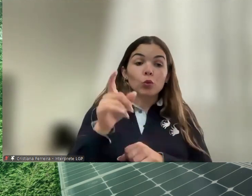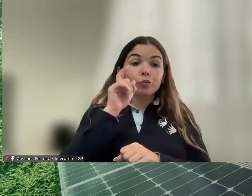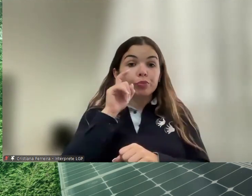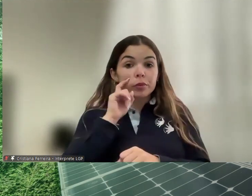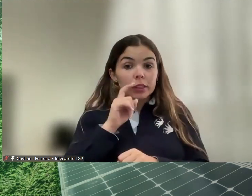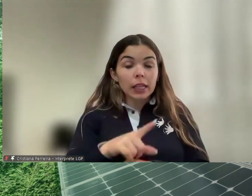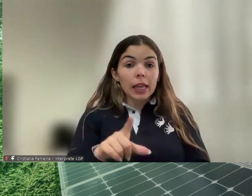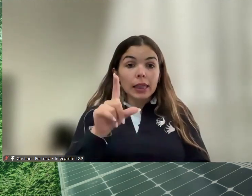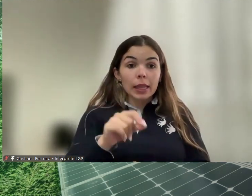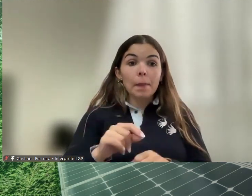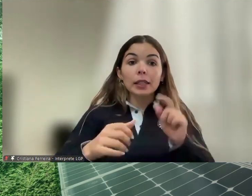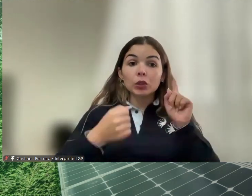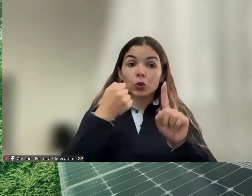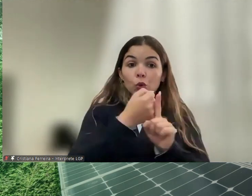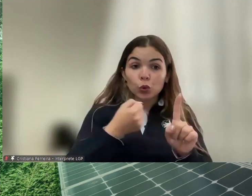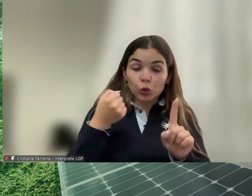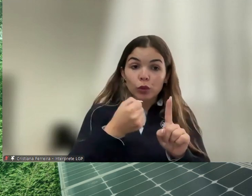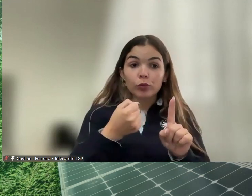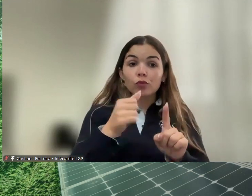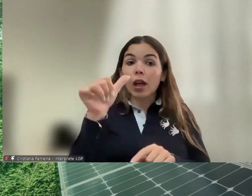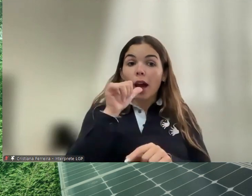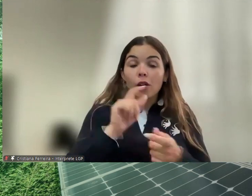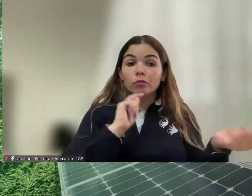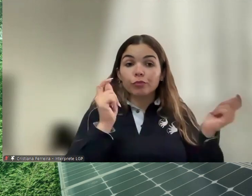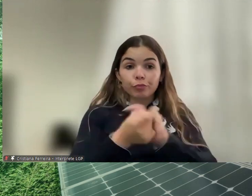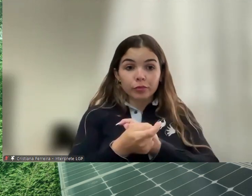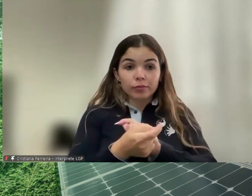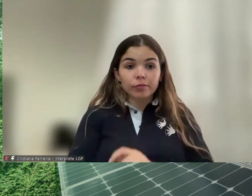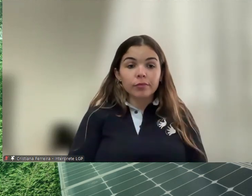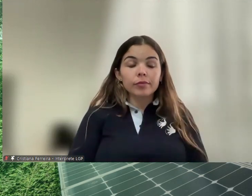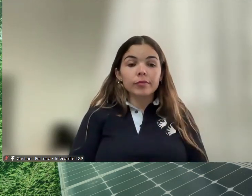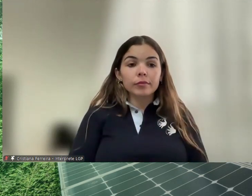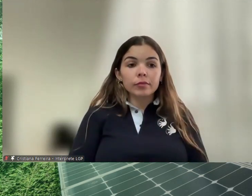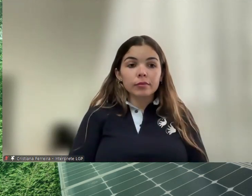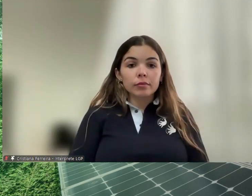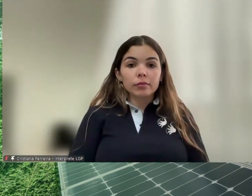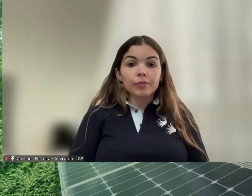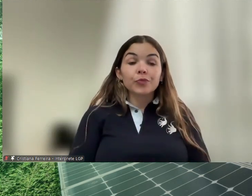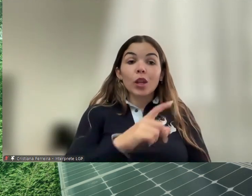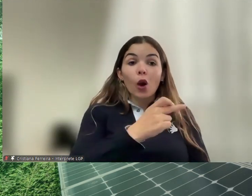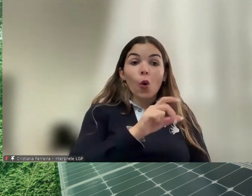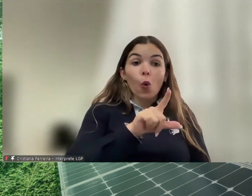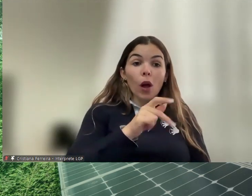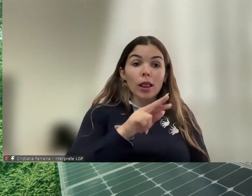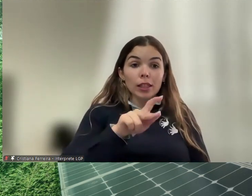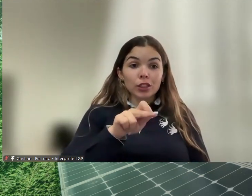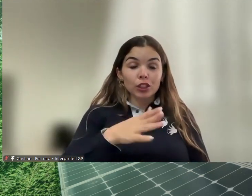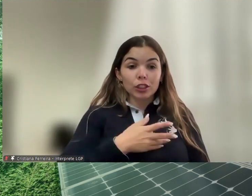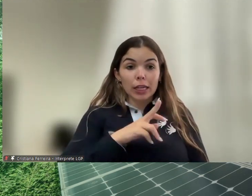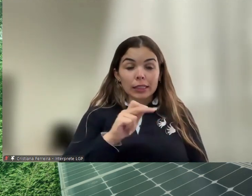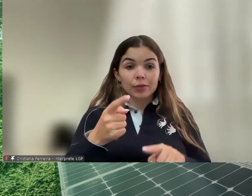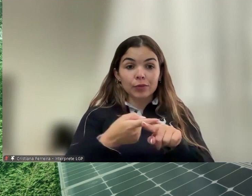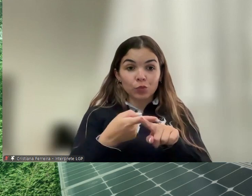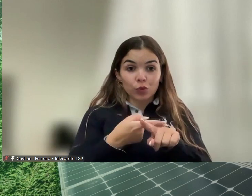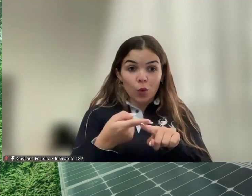Oceans, e Desafios de Água por um Mundo em Mudança, Water GPI. O Alexandre está particularmente interessado na produção